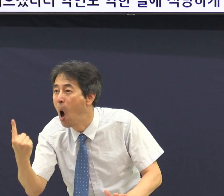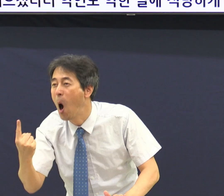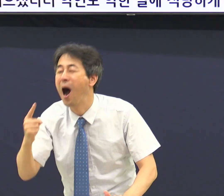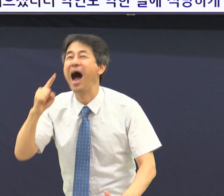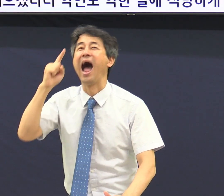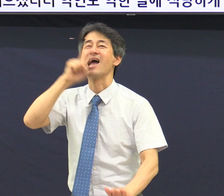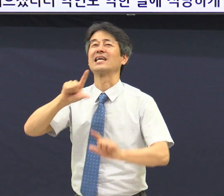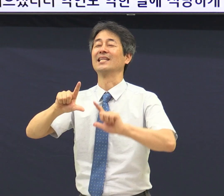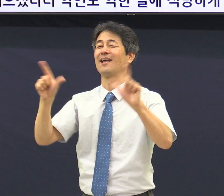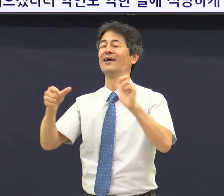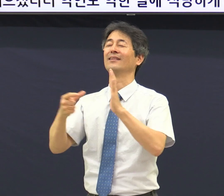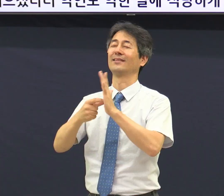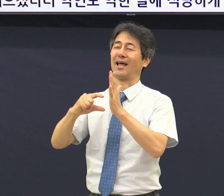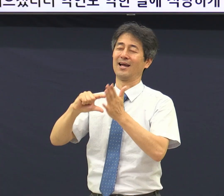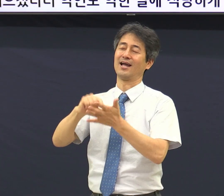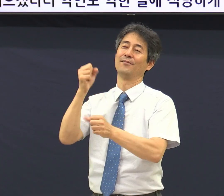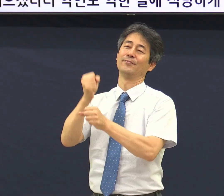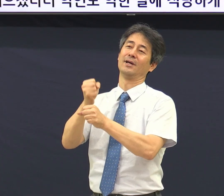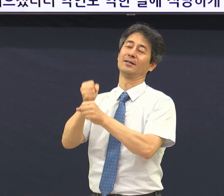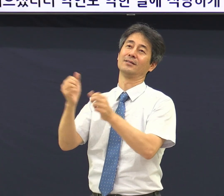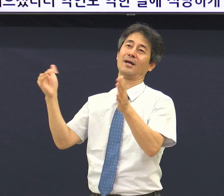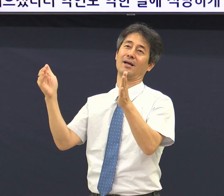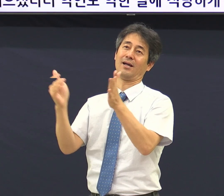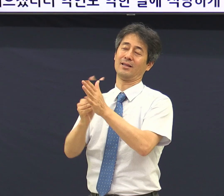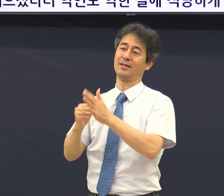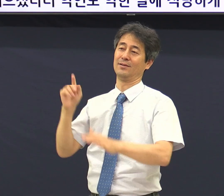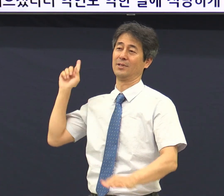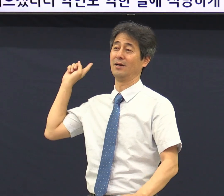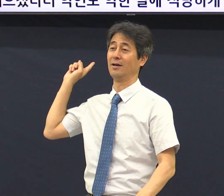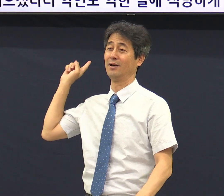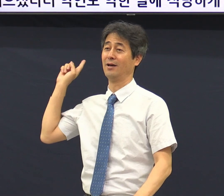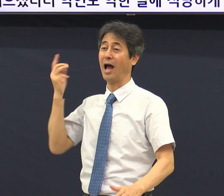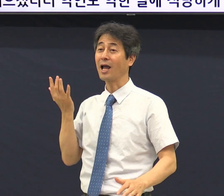악인도 악한 날에 적당하게 하셨느니라.